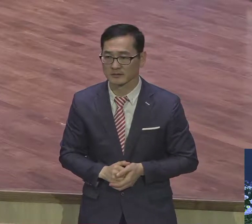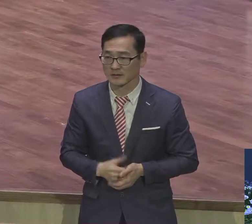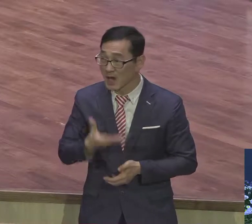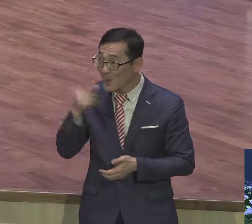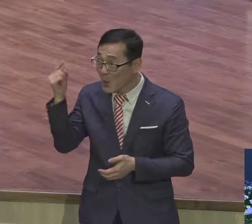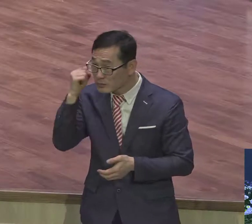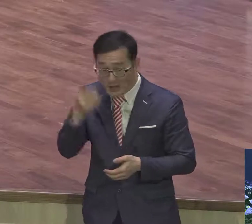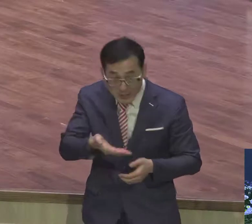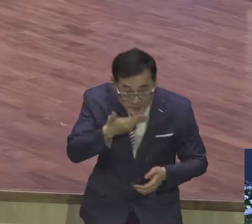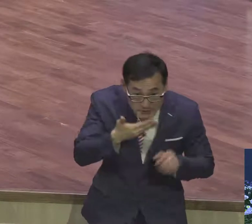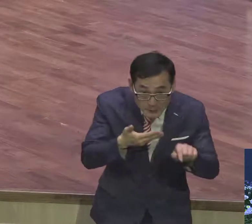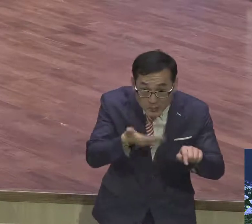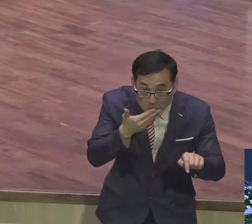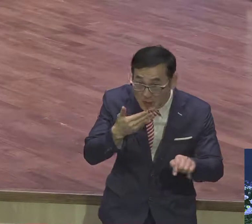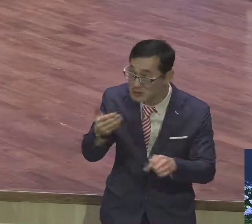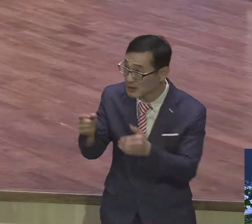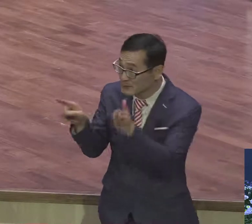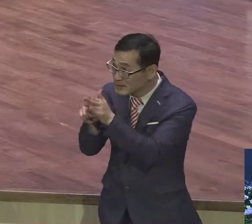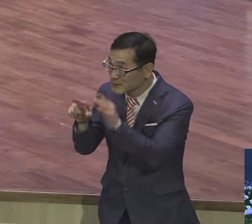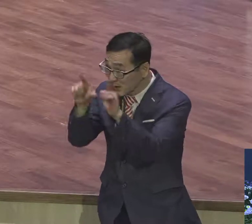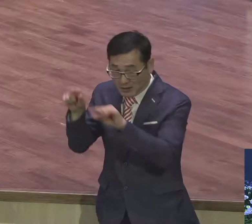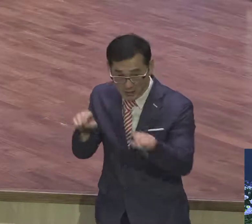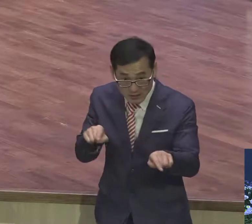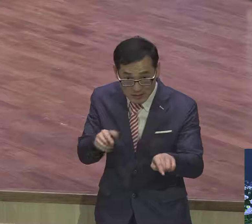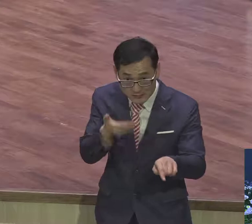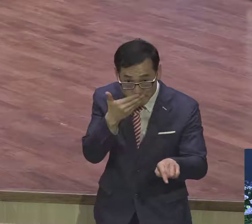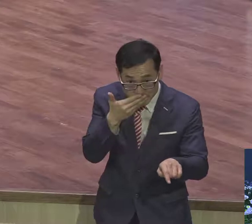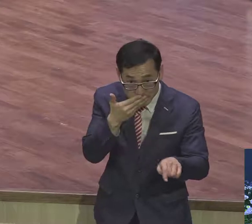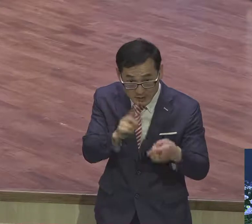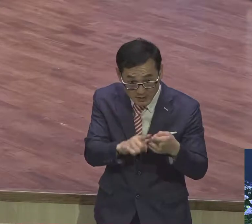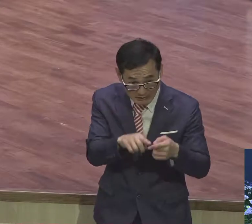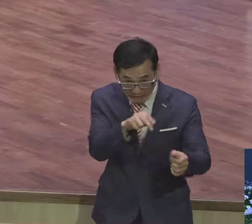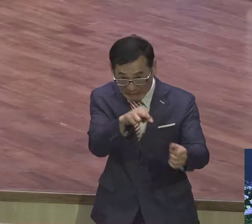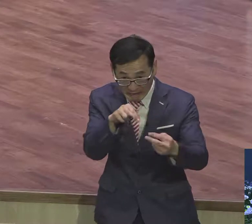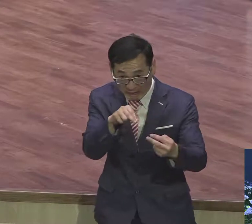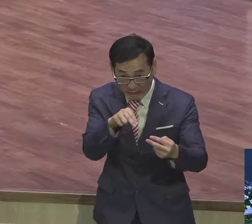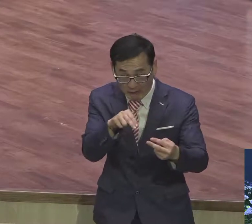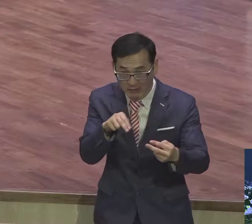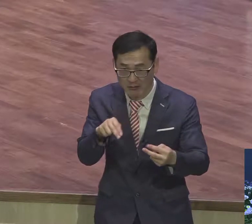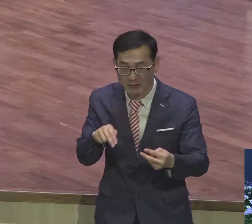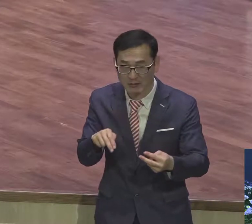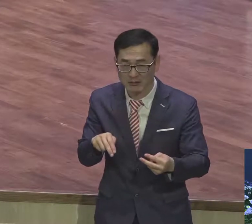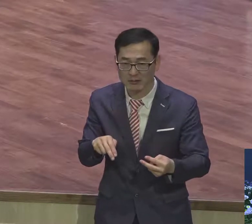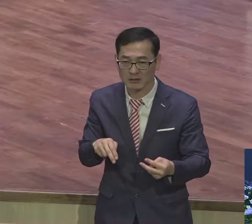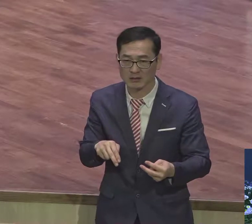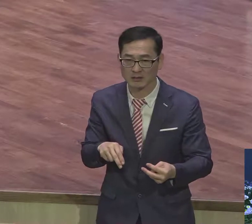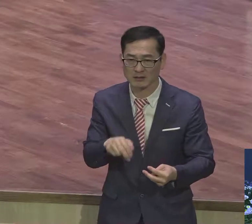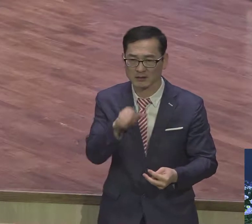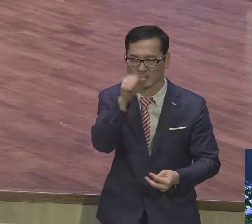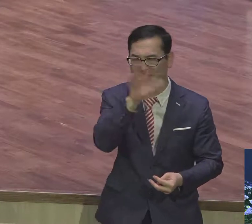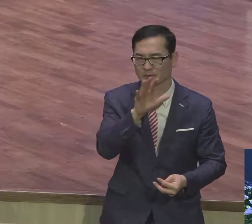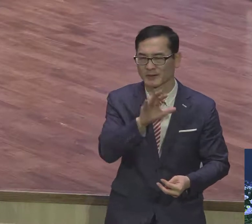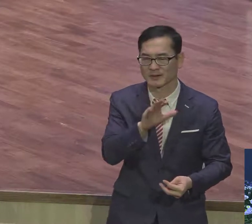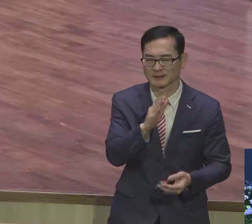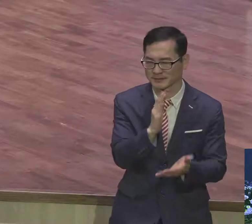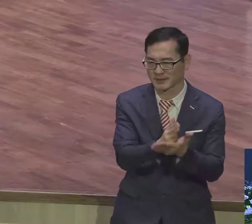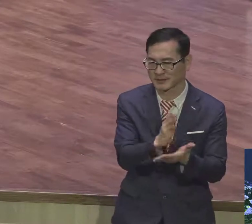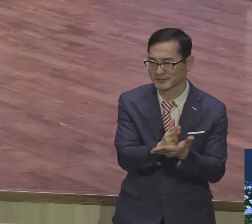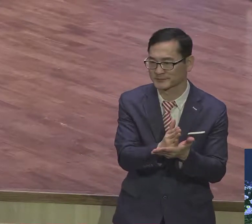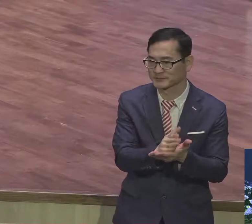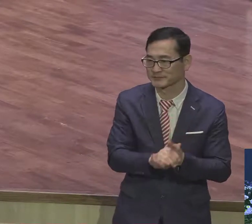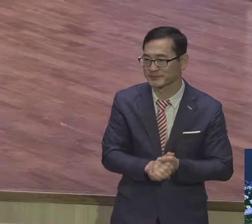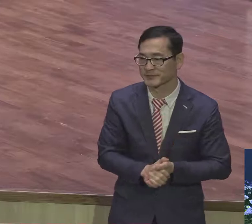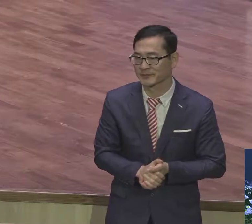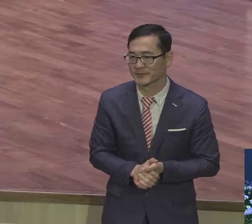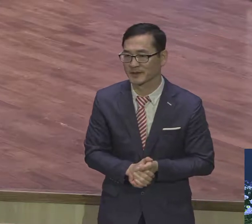강조하고 있습니다 주를 위하여 이것은요 우리 인생의 목적이라고 강조하고 있습니다 오직 주를 위한 삶을 사는 것이 우리 인생 본질적인